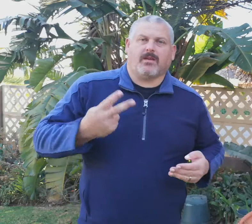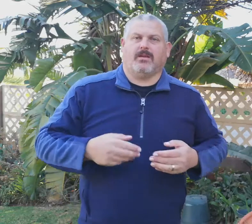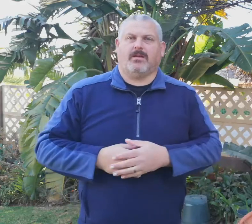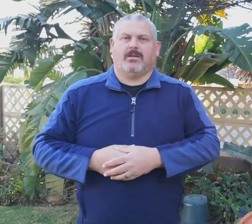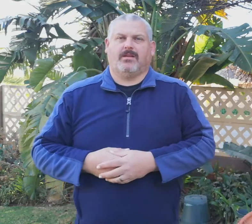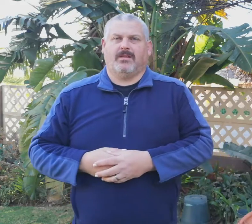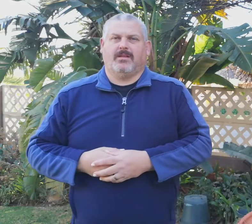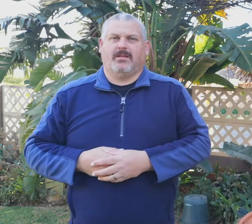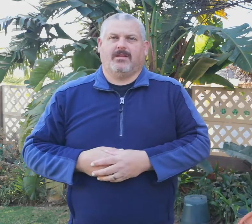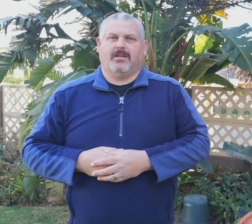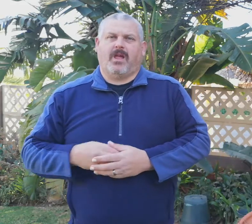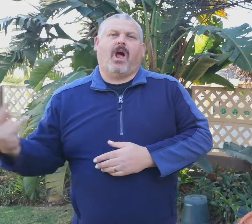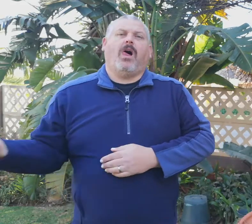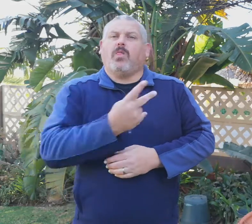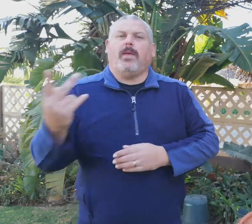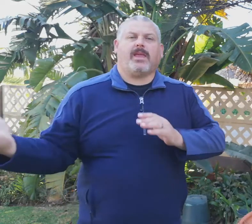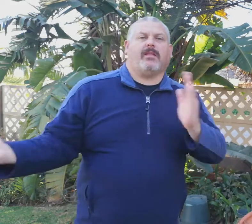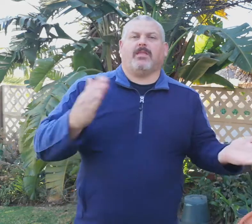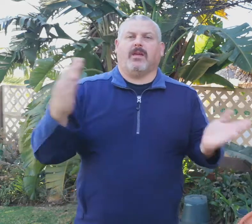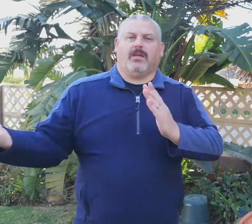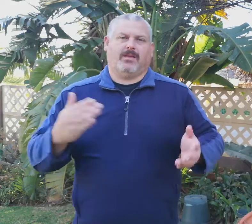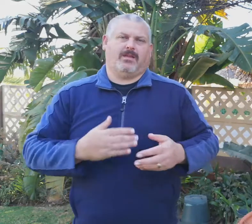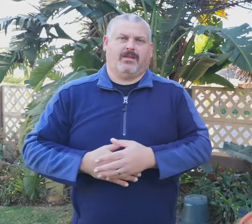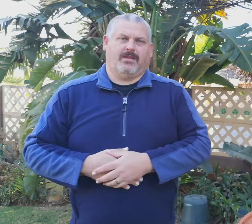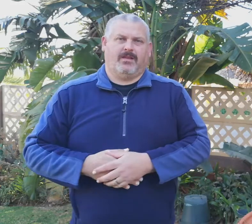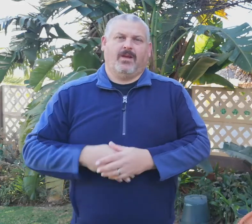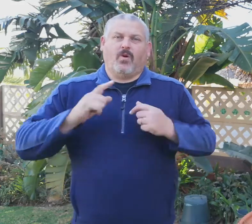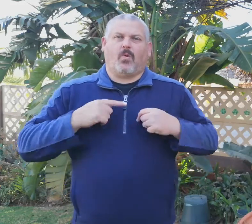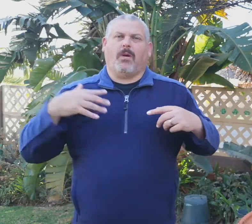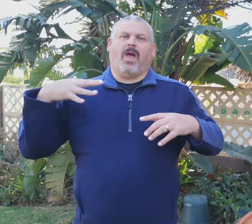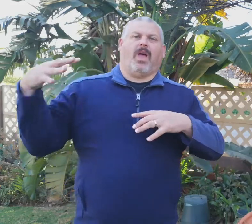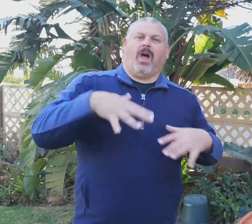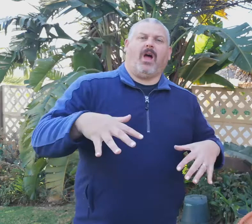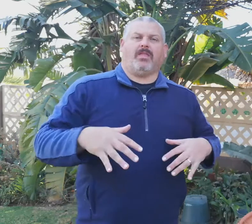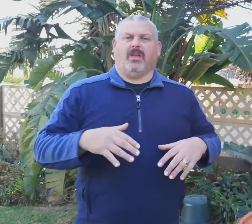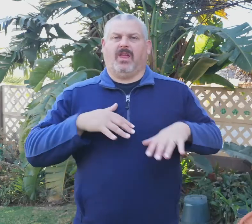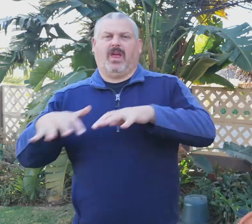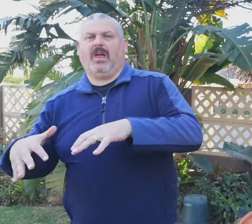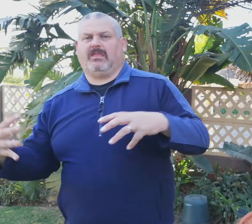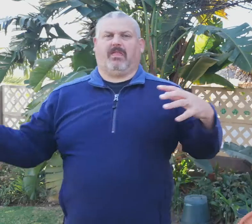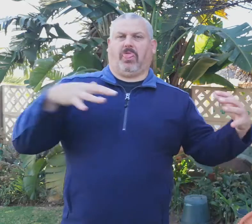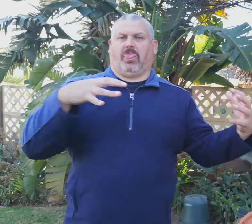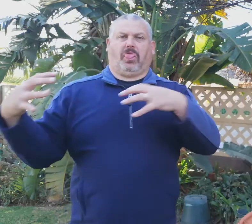wat, al vier kante, hoekom haat,